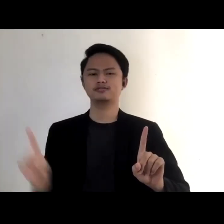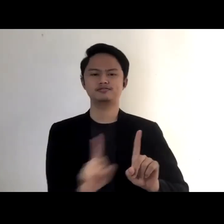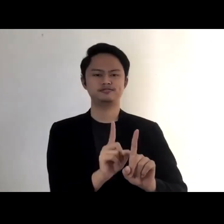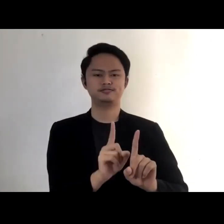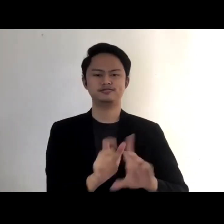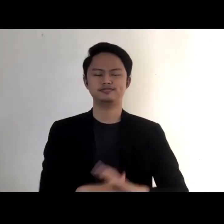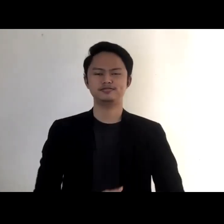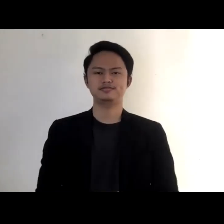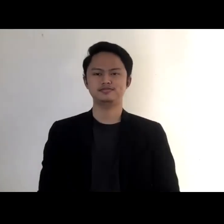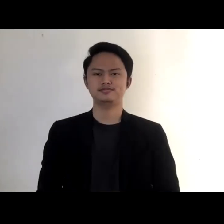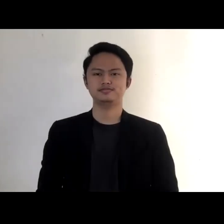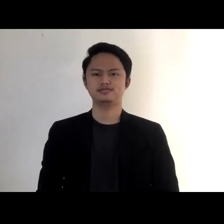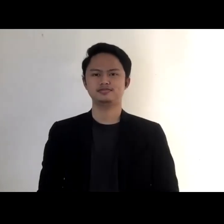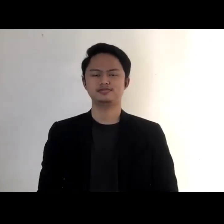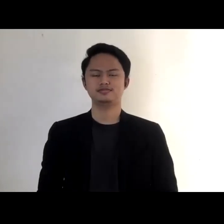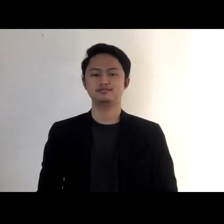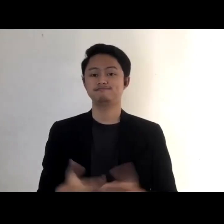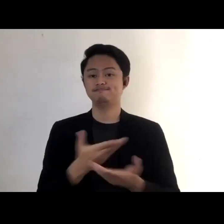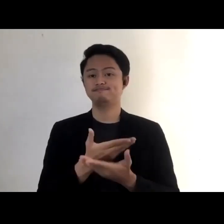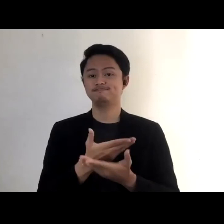Ibu peserta webinar yang saya hormati,